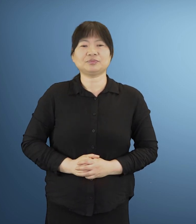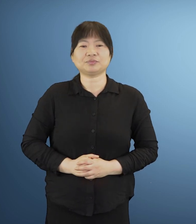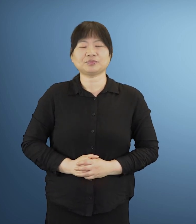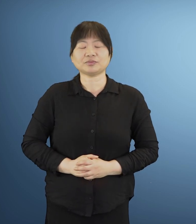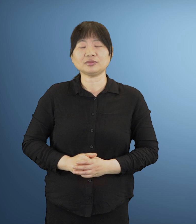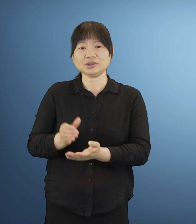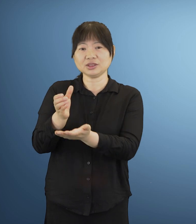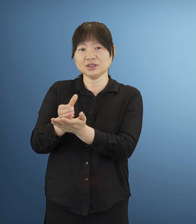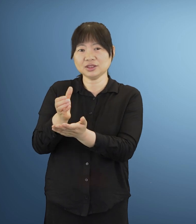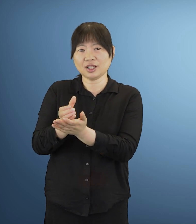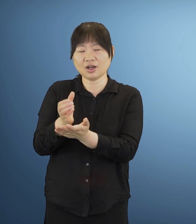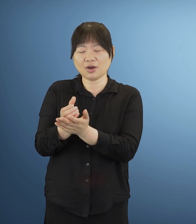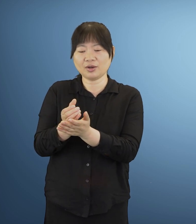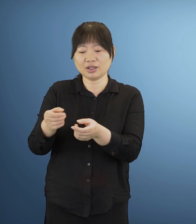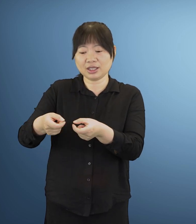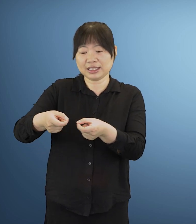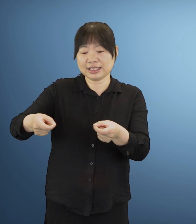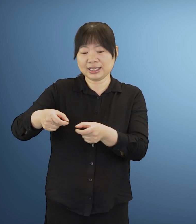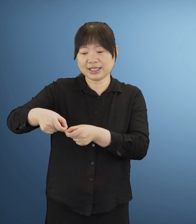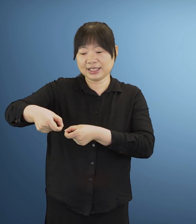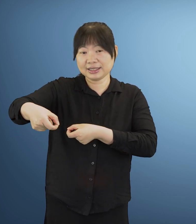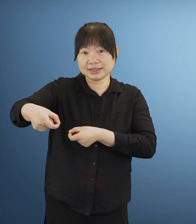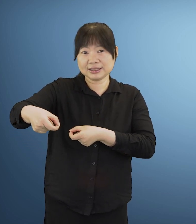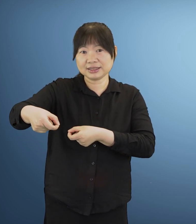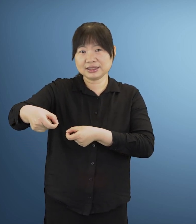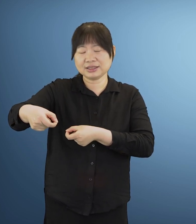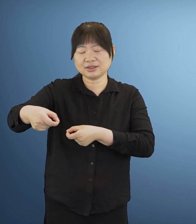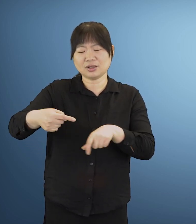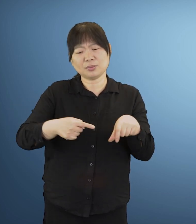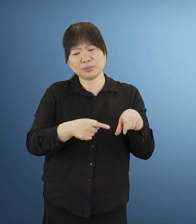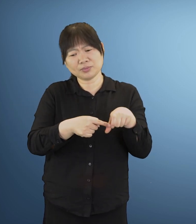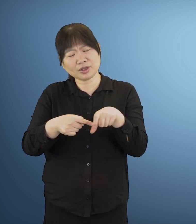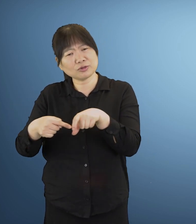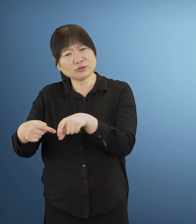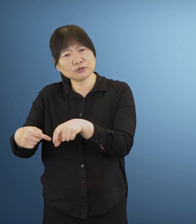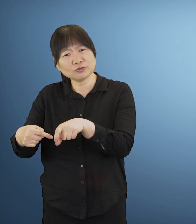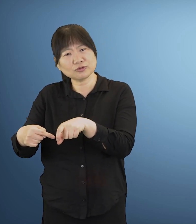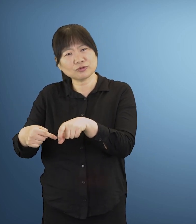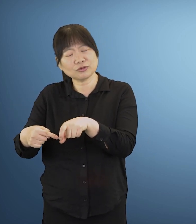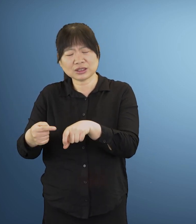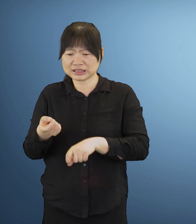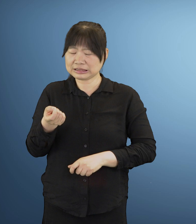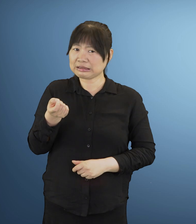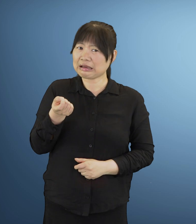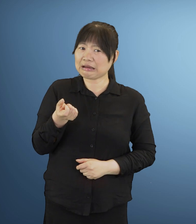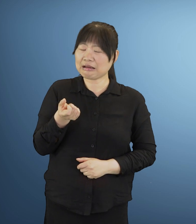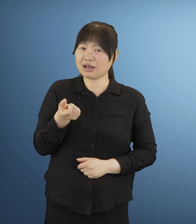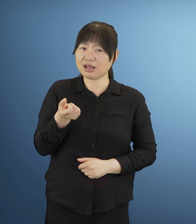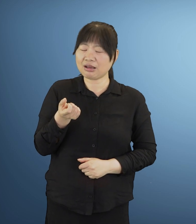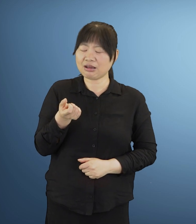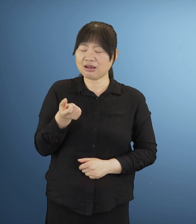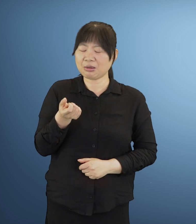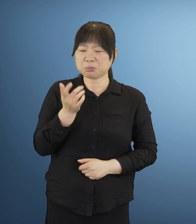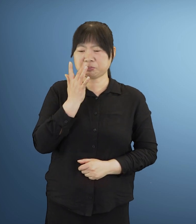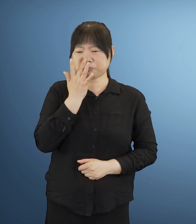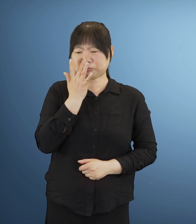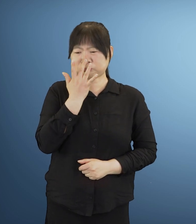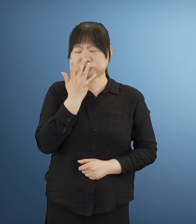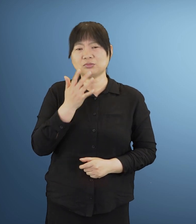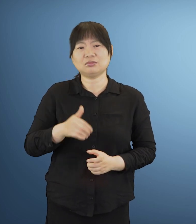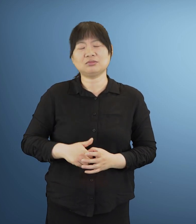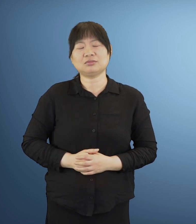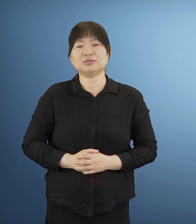이 컵의 사이즈가 이게 평균인지 작은 건지 잘 몰라요.